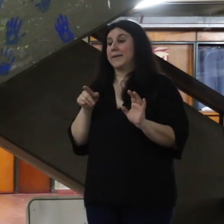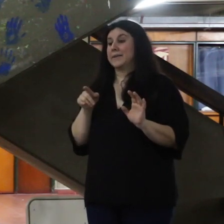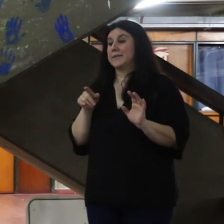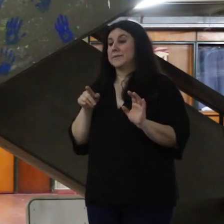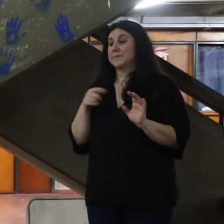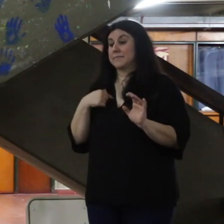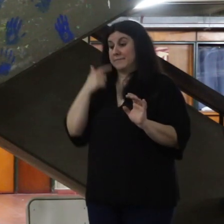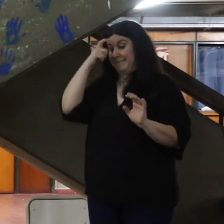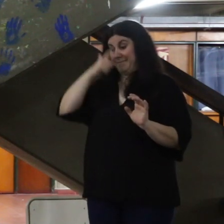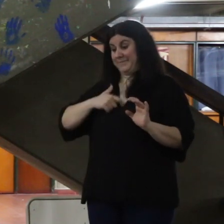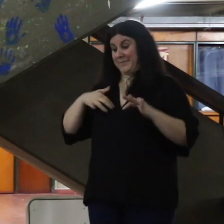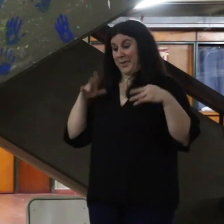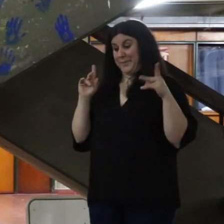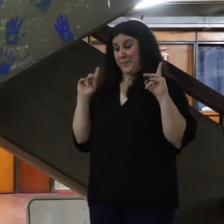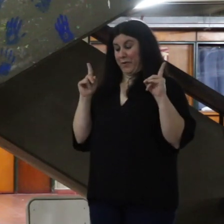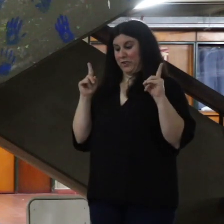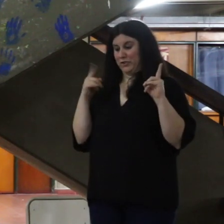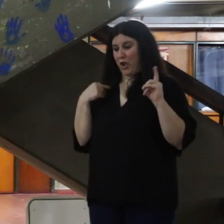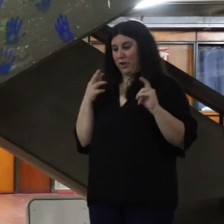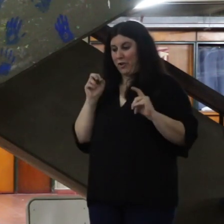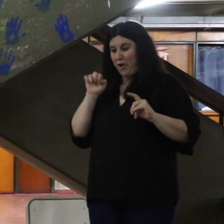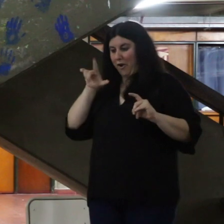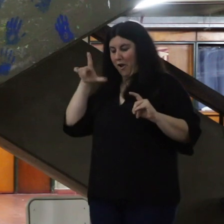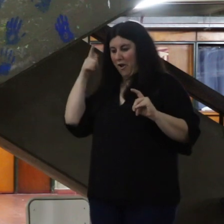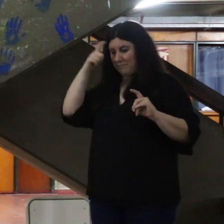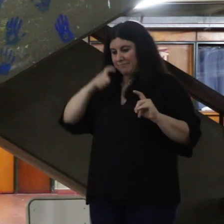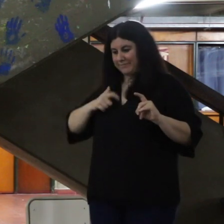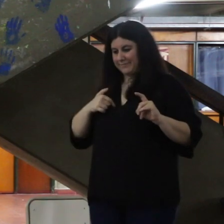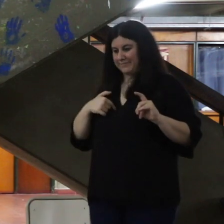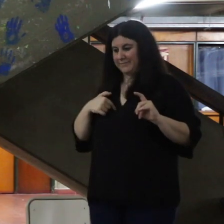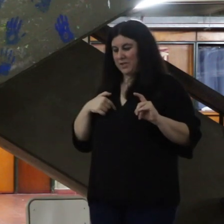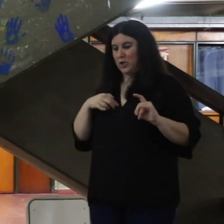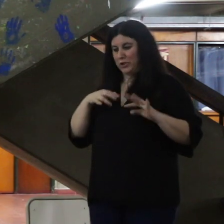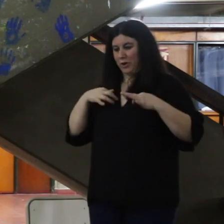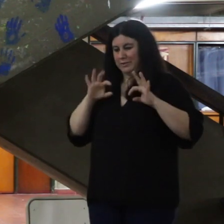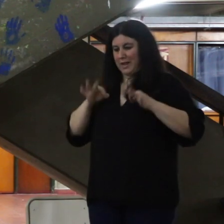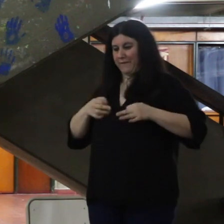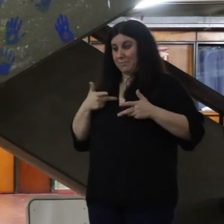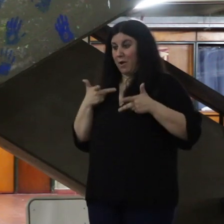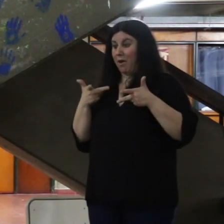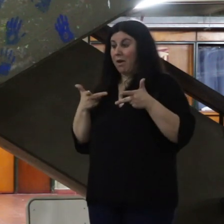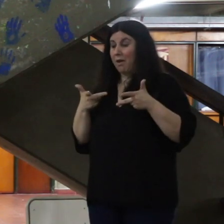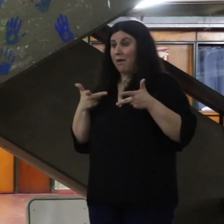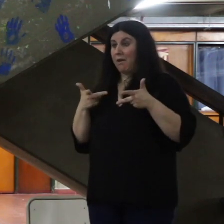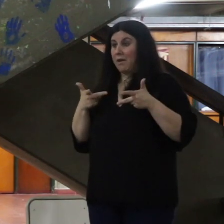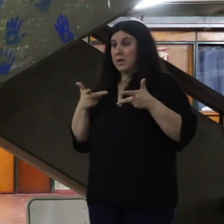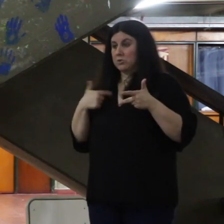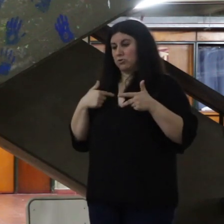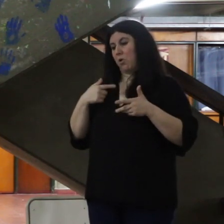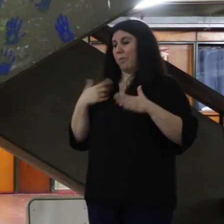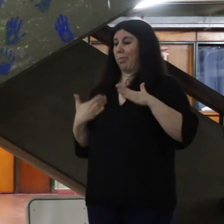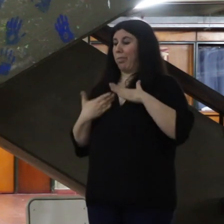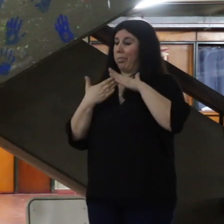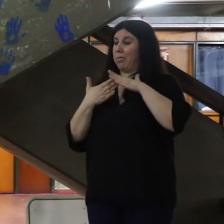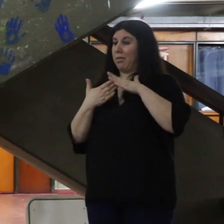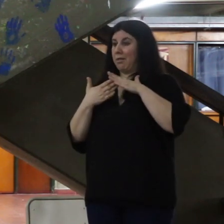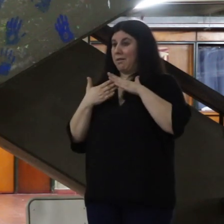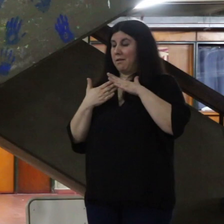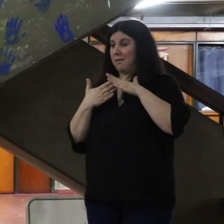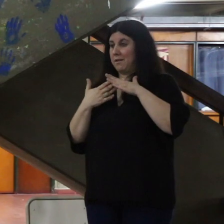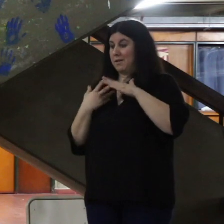en situación a nosotros, de los que sabemos si hablamos, o nos pone en situación de los